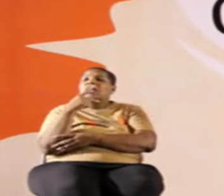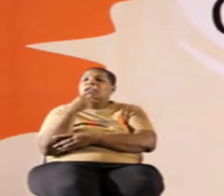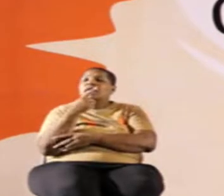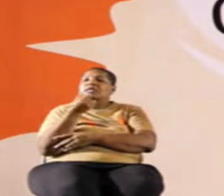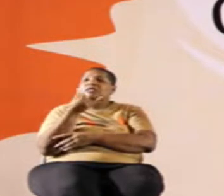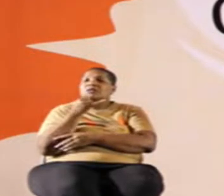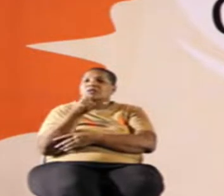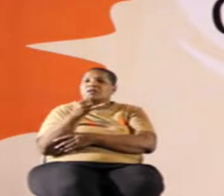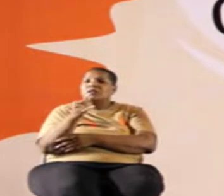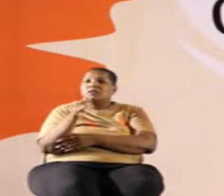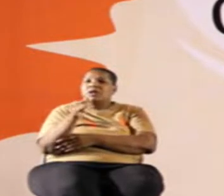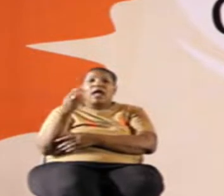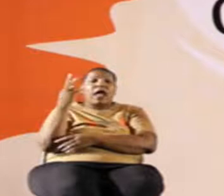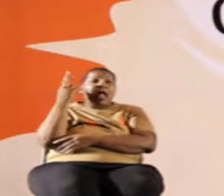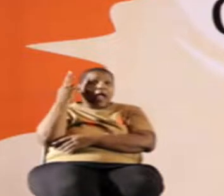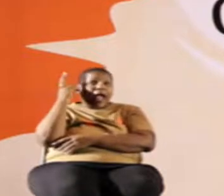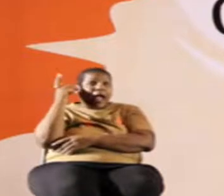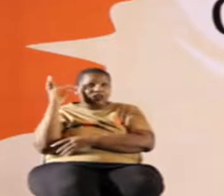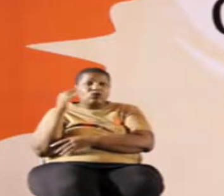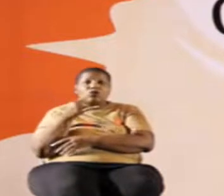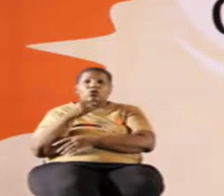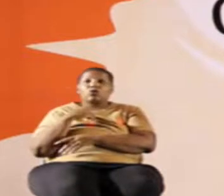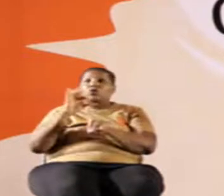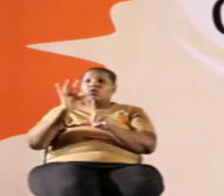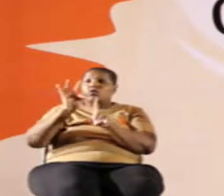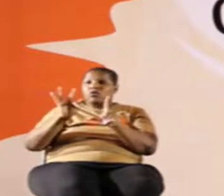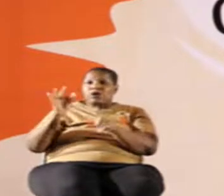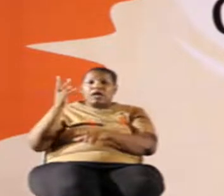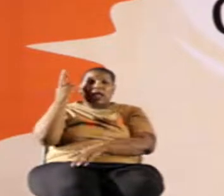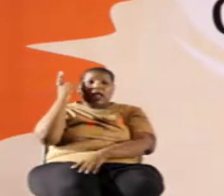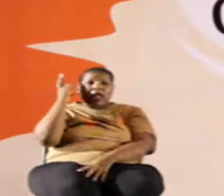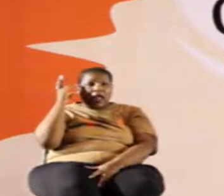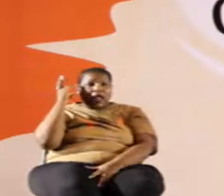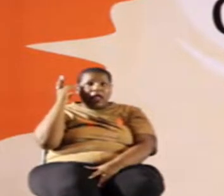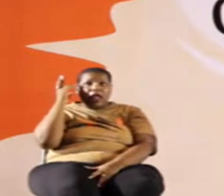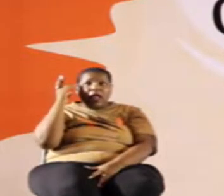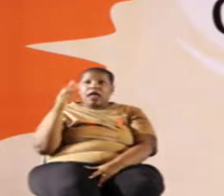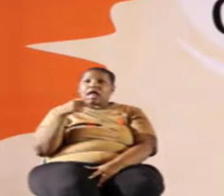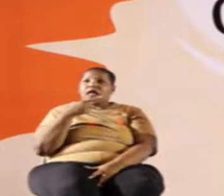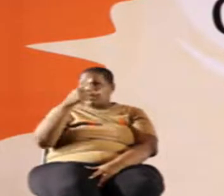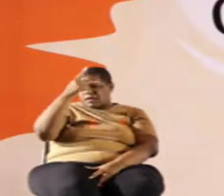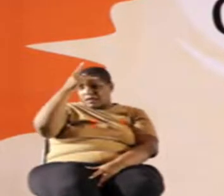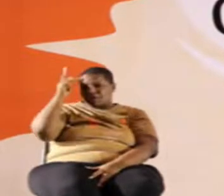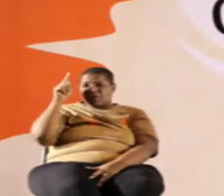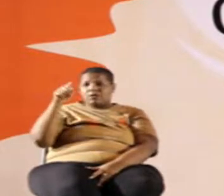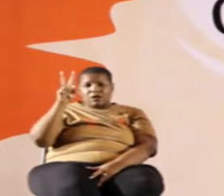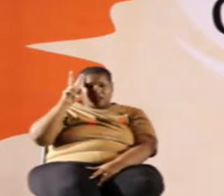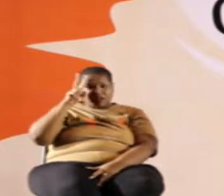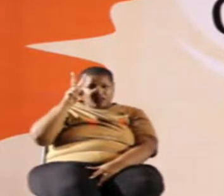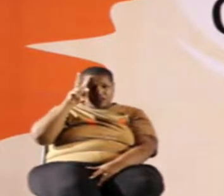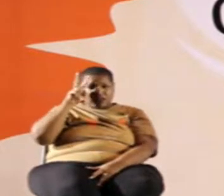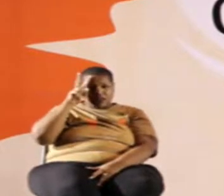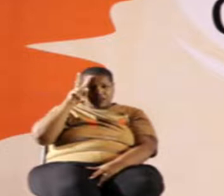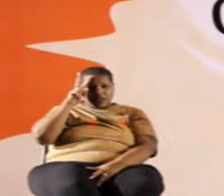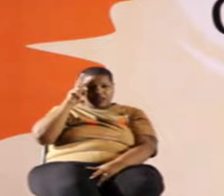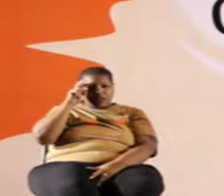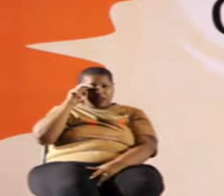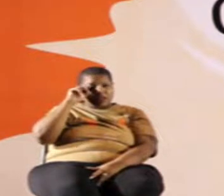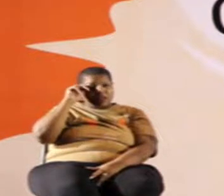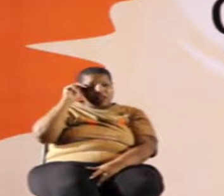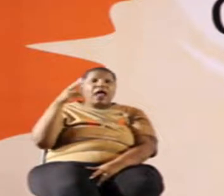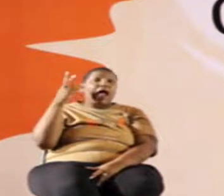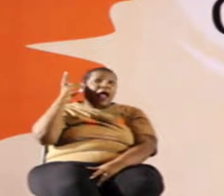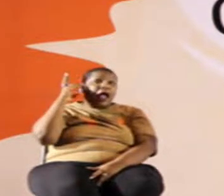dos auditórios do rádio, na era do rádio. Não é? Emilinha, Marlene, todo mundo lembra disso. Mas tinha